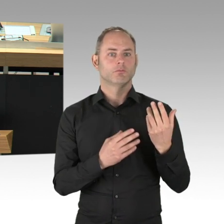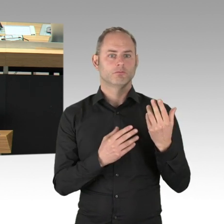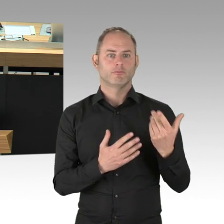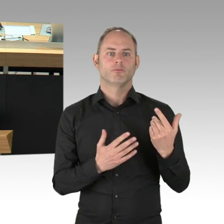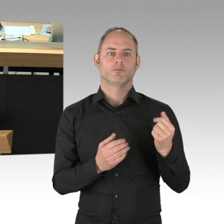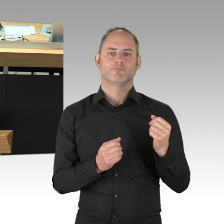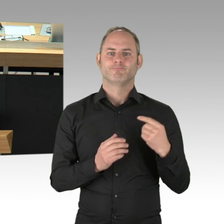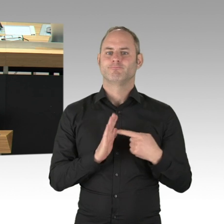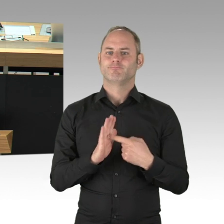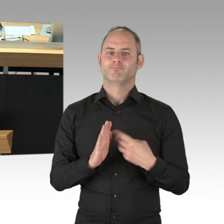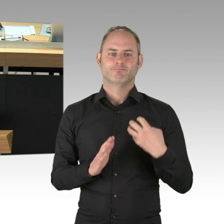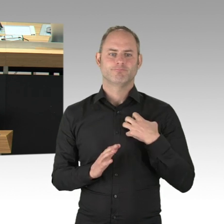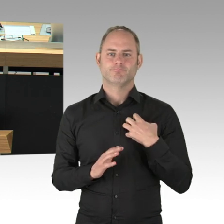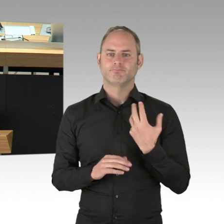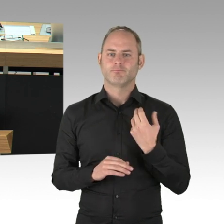Hakenkreuz, entspricht.